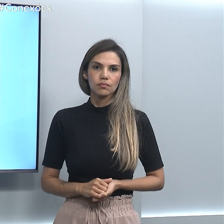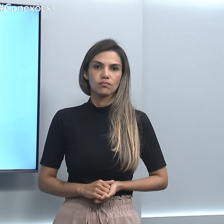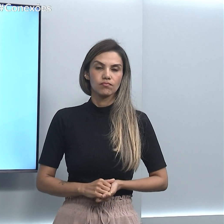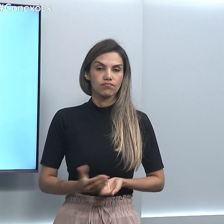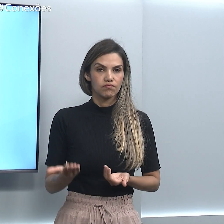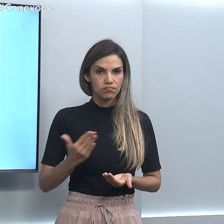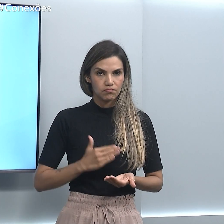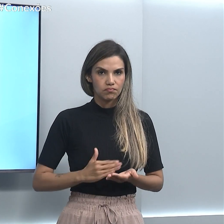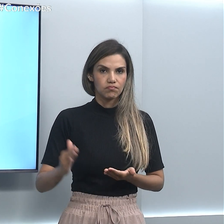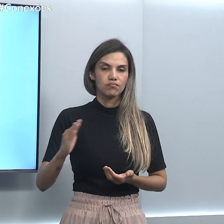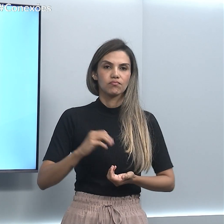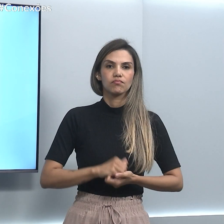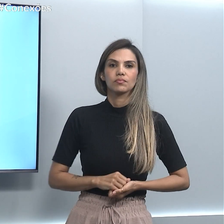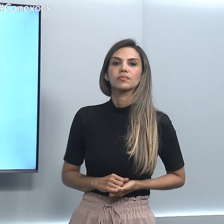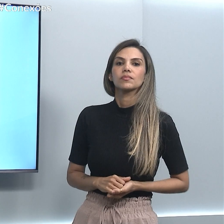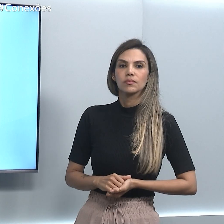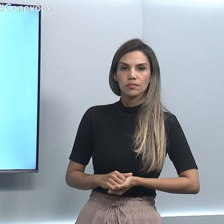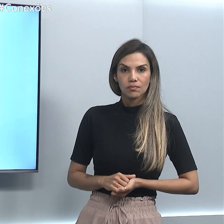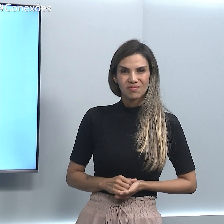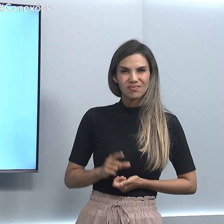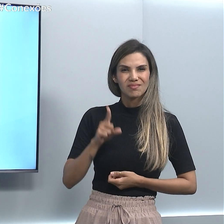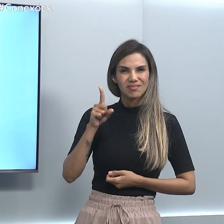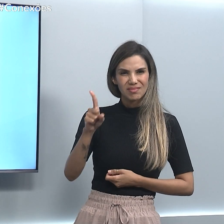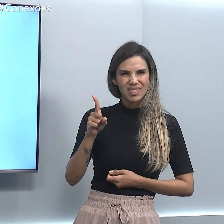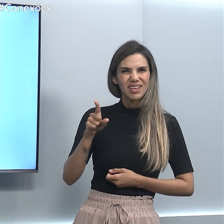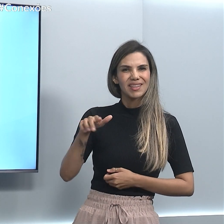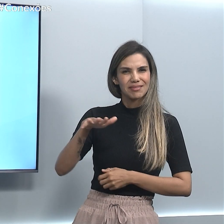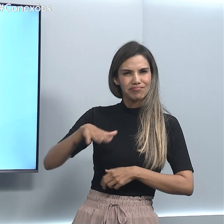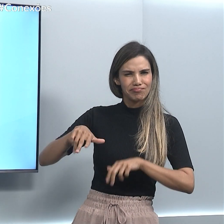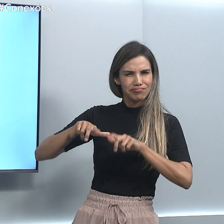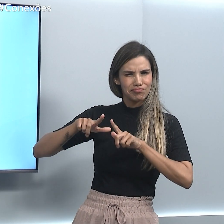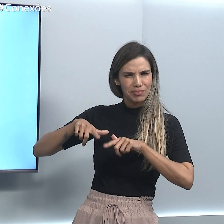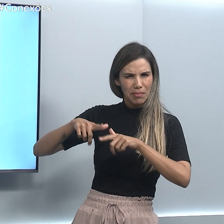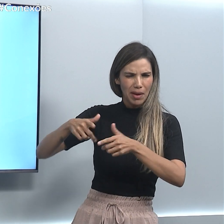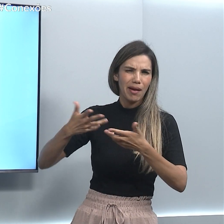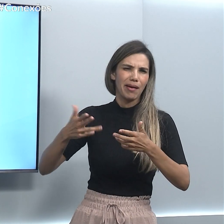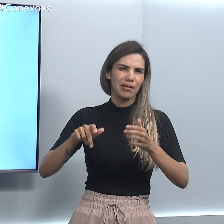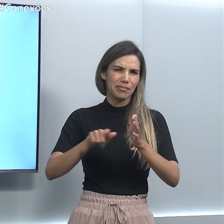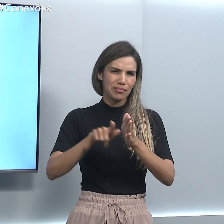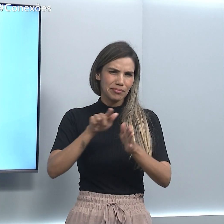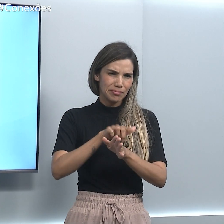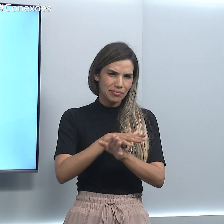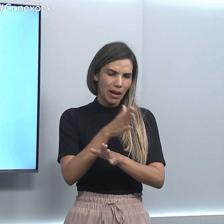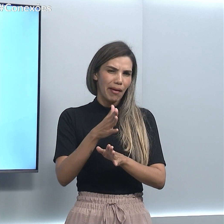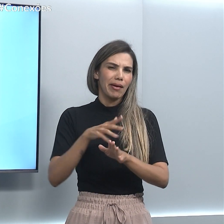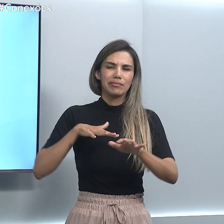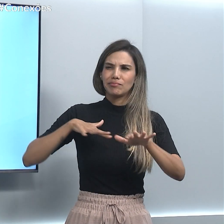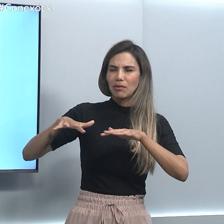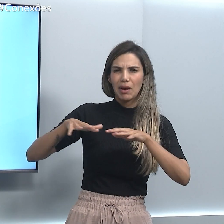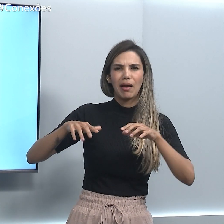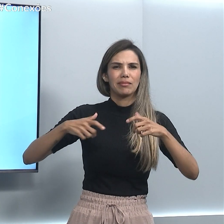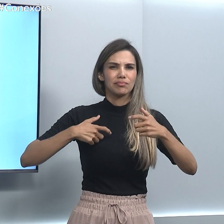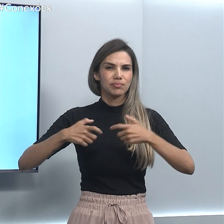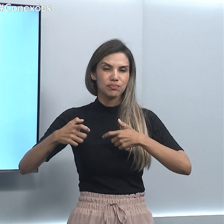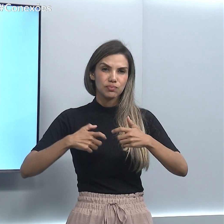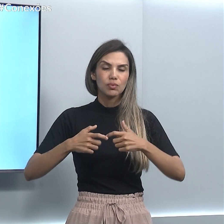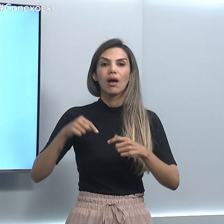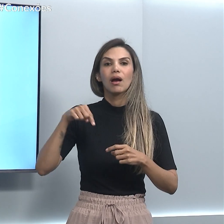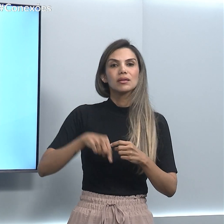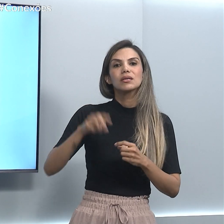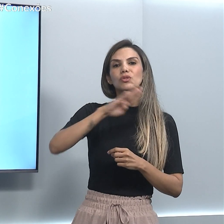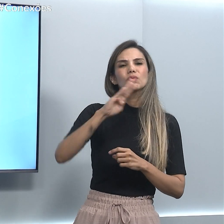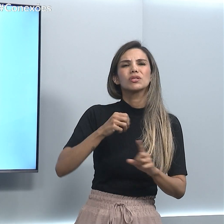Seguindo, o aumento das tensões no Oriente Médio motivou a decisão brasileira de aumentar a mistura de etanol